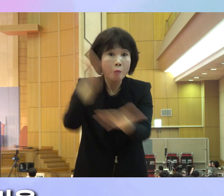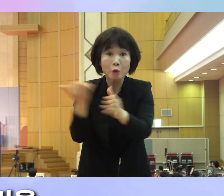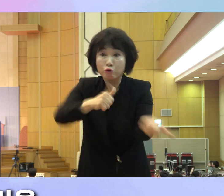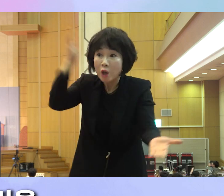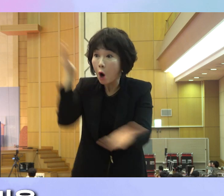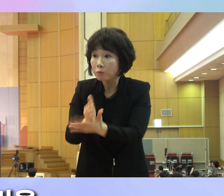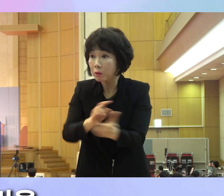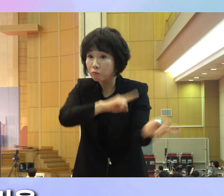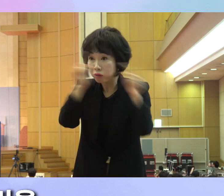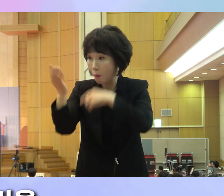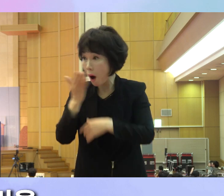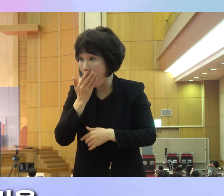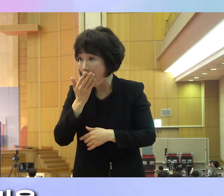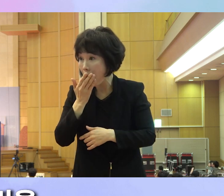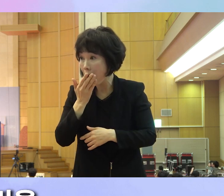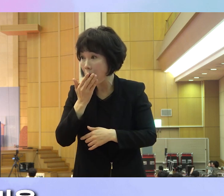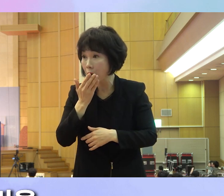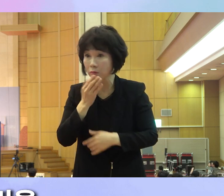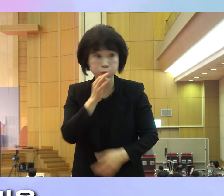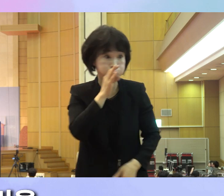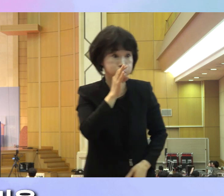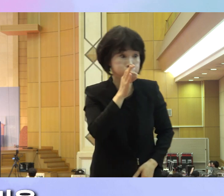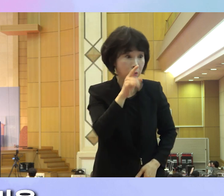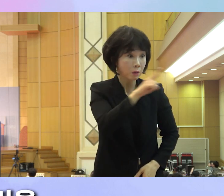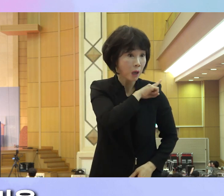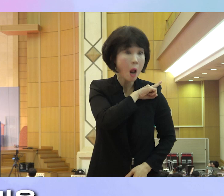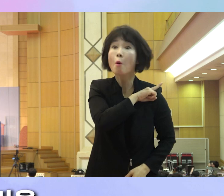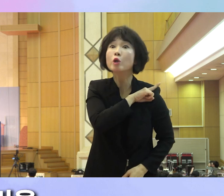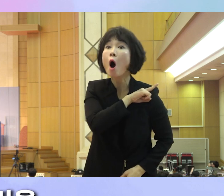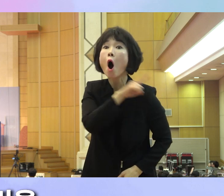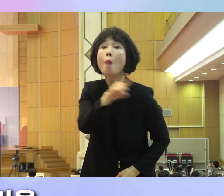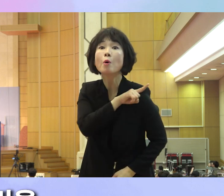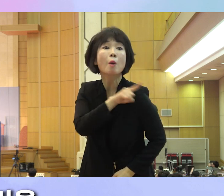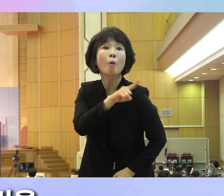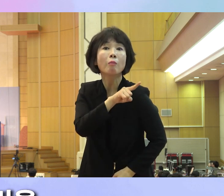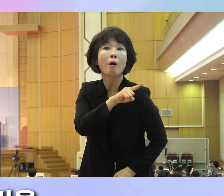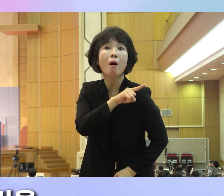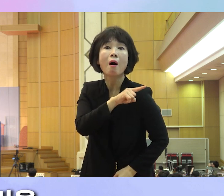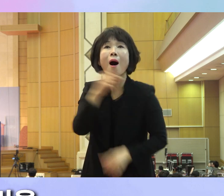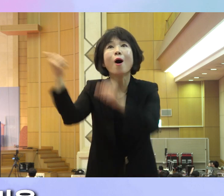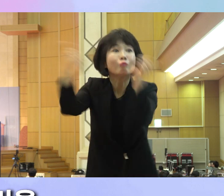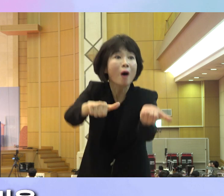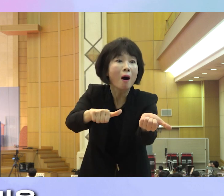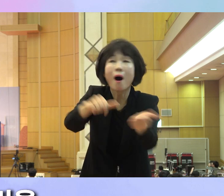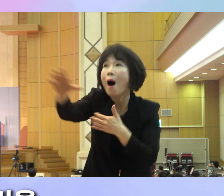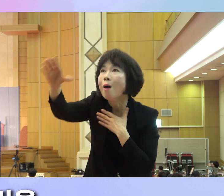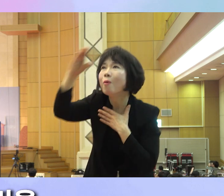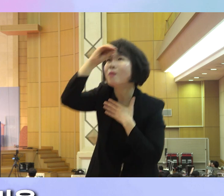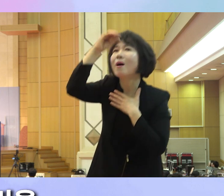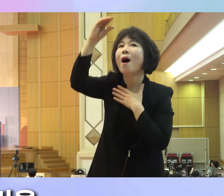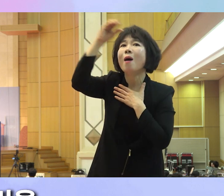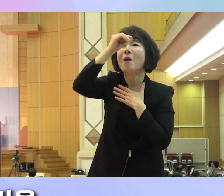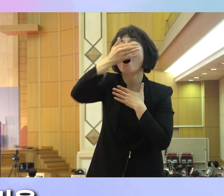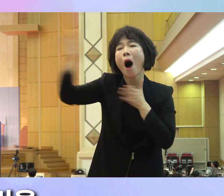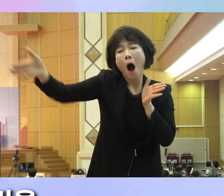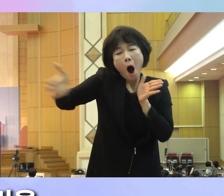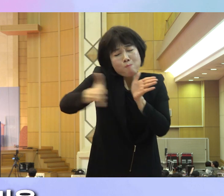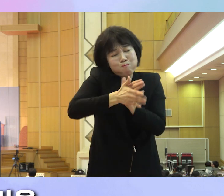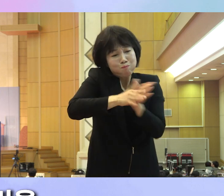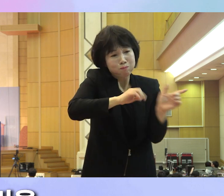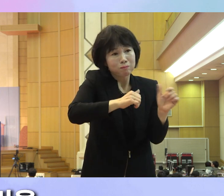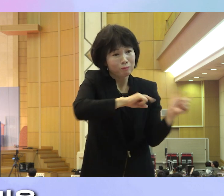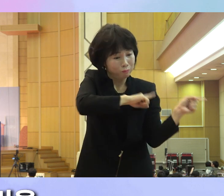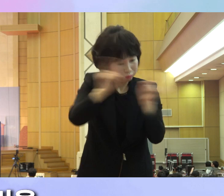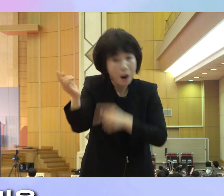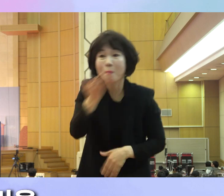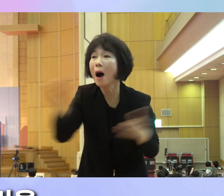거지. 그러니까 그리스도께서 십자가의 죽으심을 본받아, 예수님이 죽으심을 본받아,